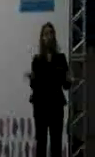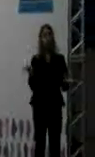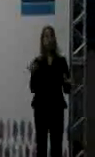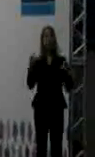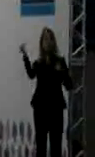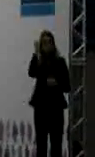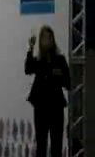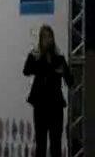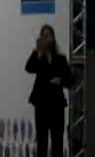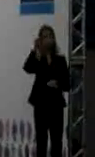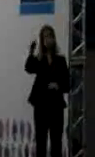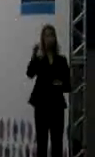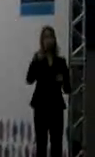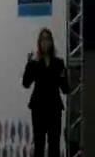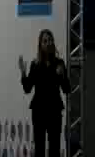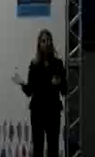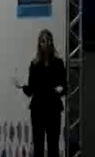Então é importante que